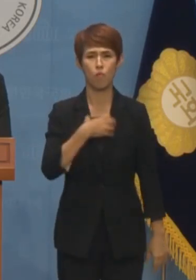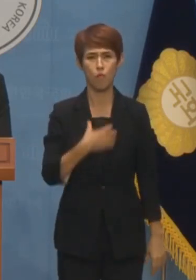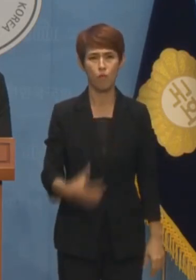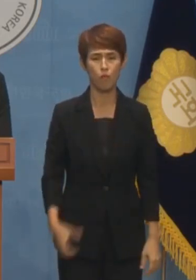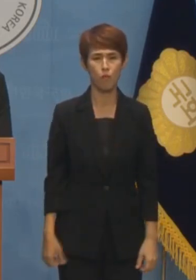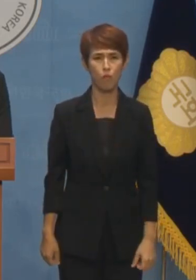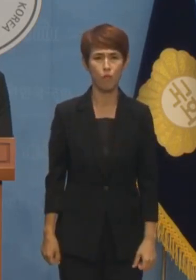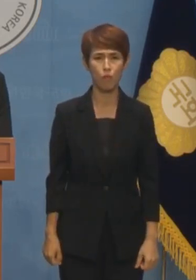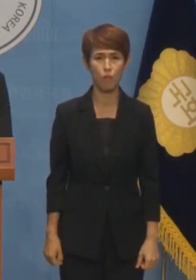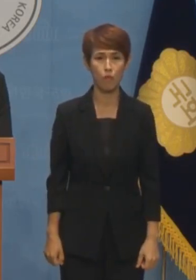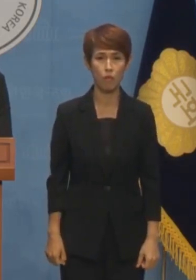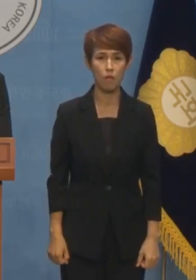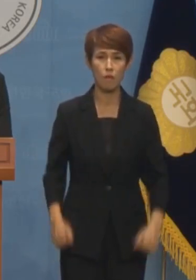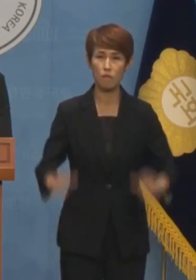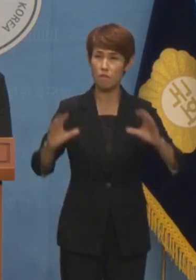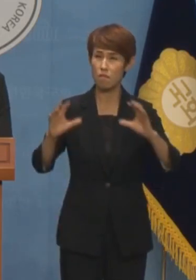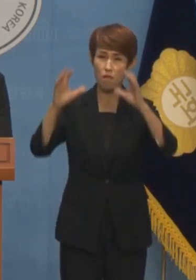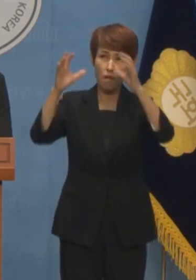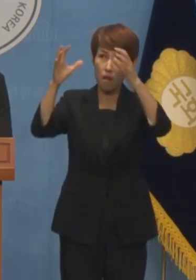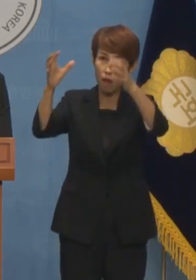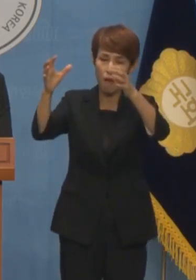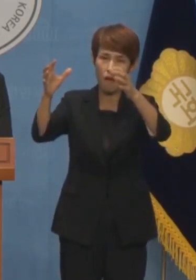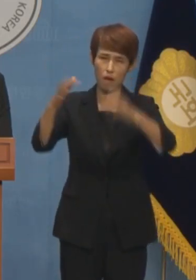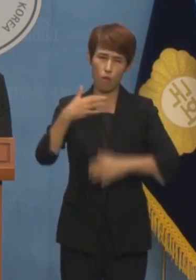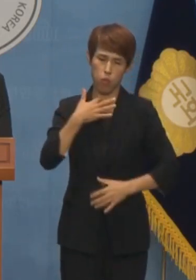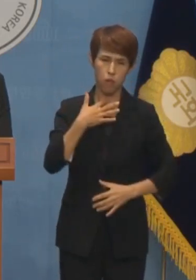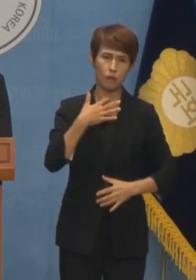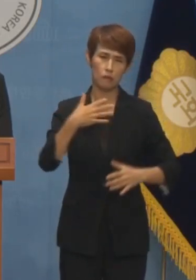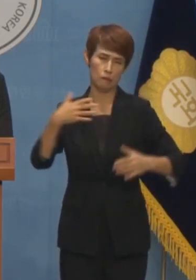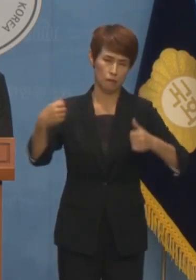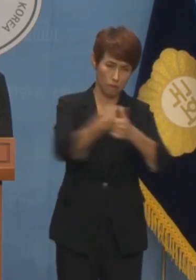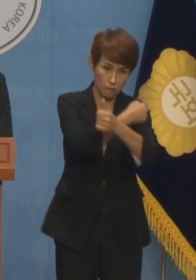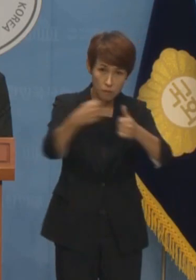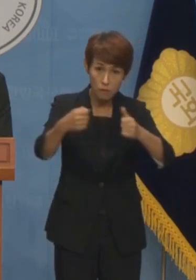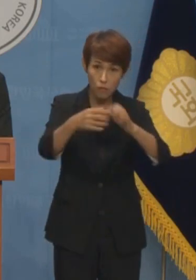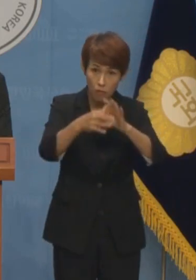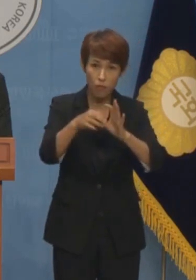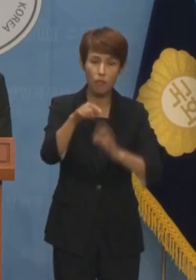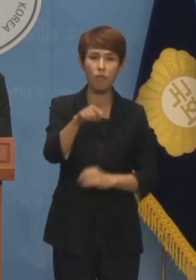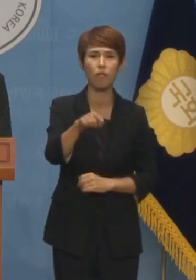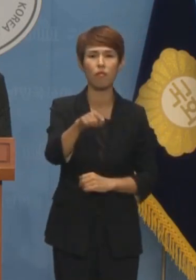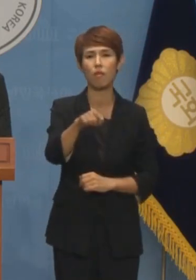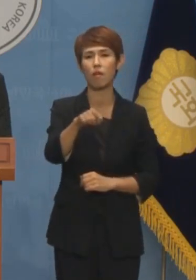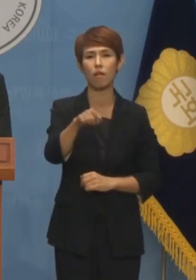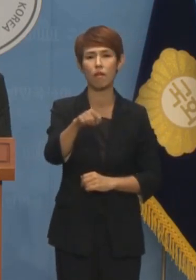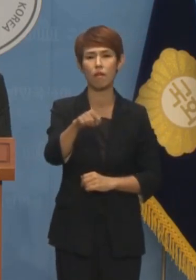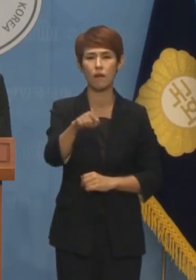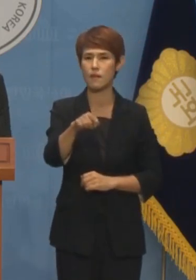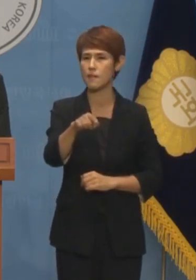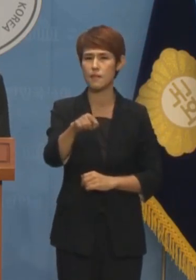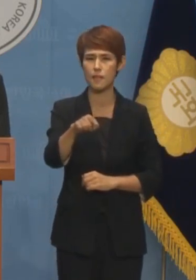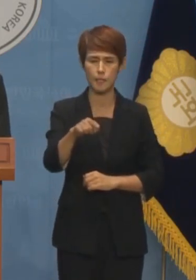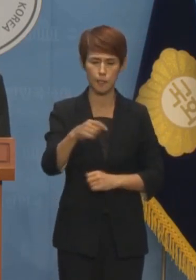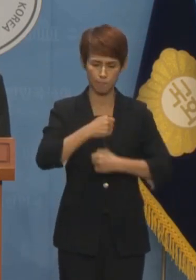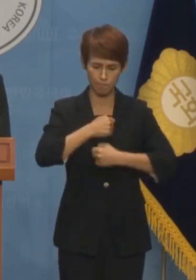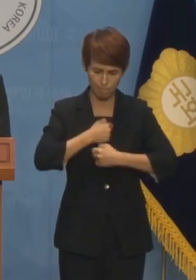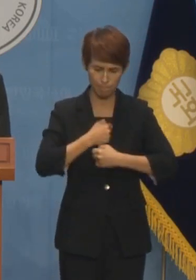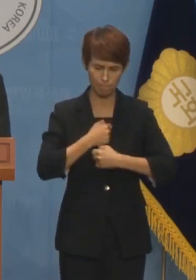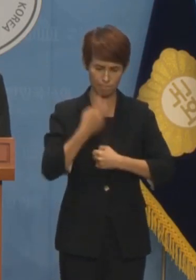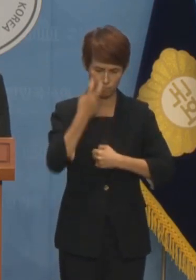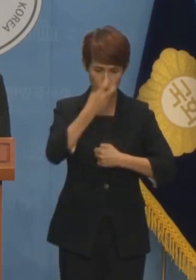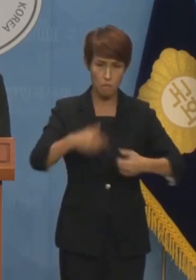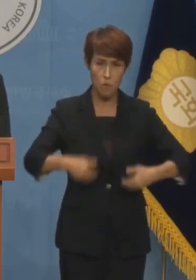무엇입니까? 전 세계적으로 혐오와 폭력에 대하여 그 어느 때보다 주의와 성찰이 가득한